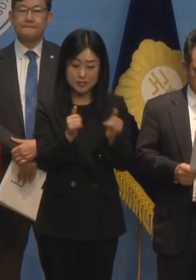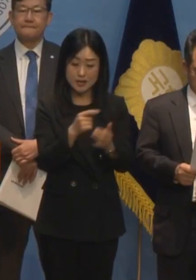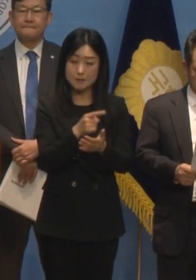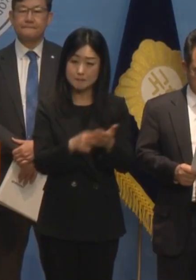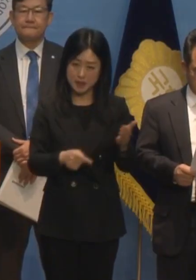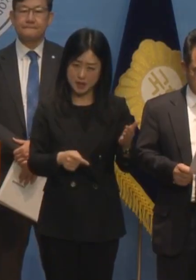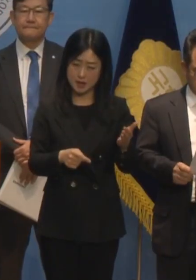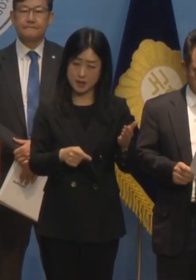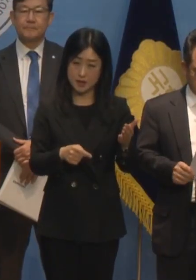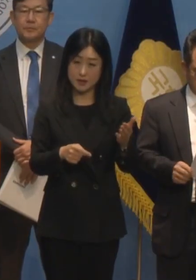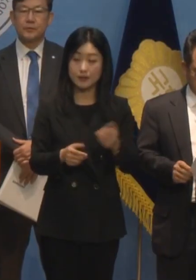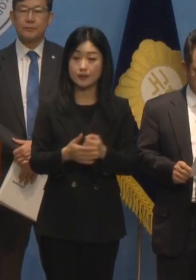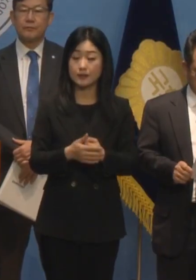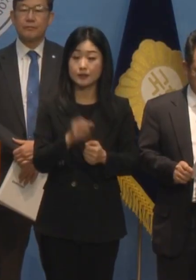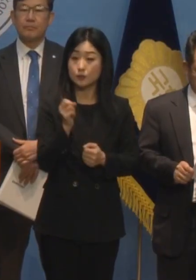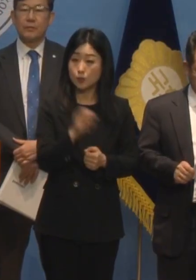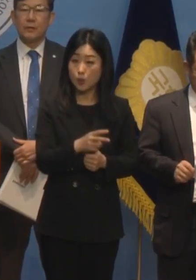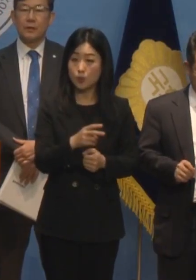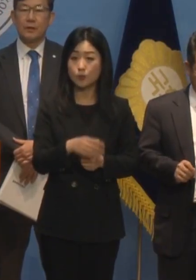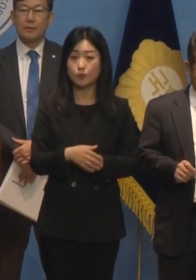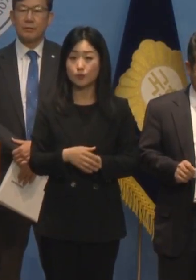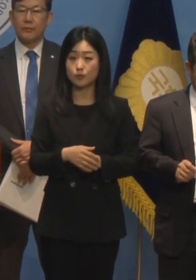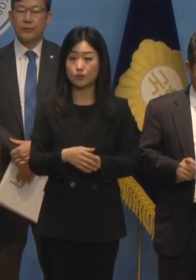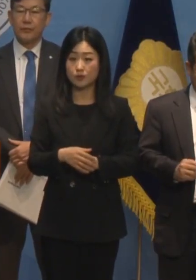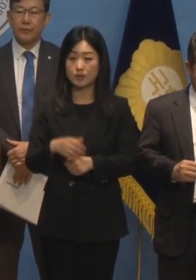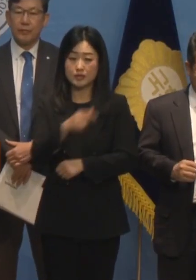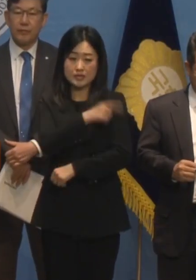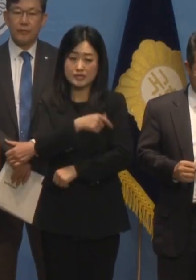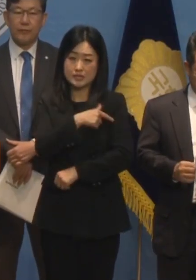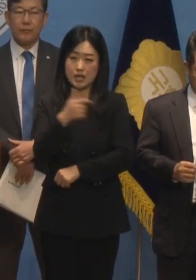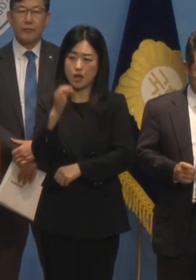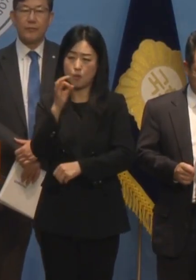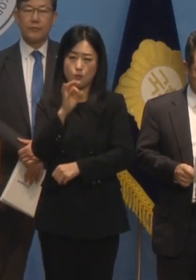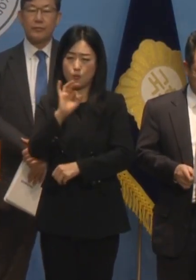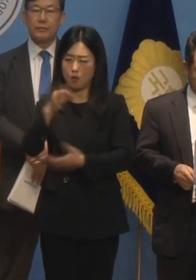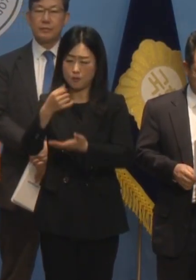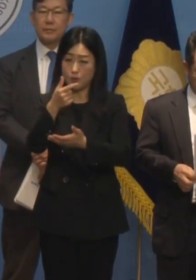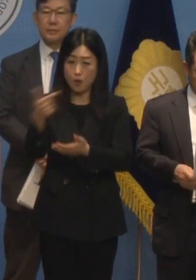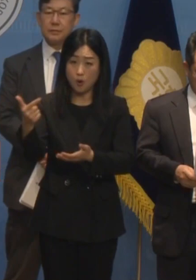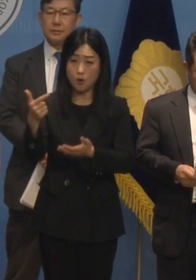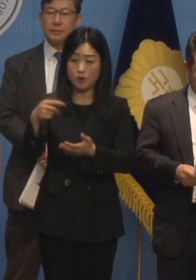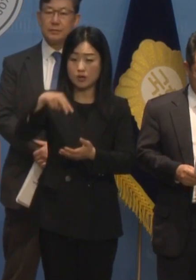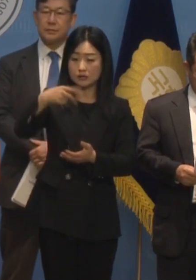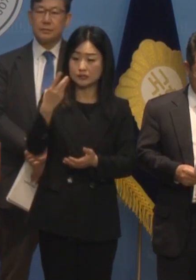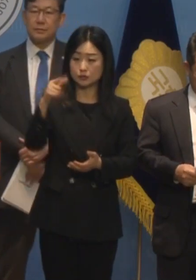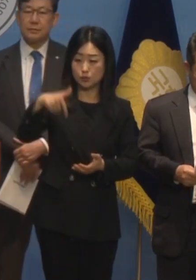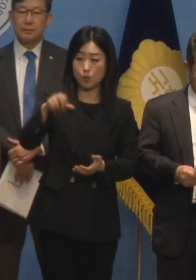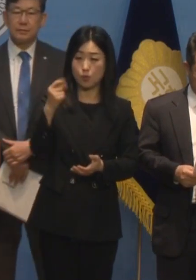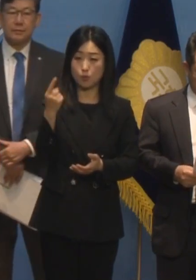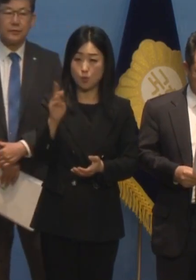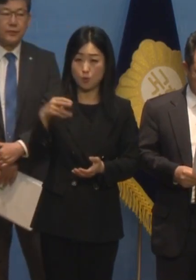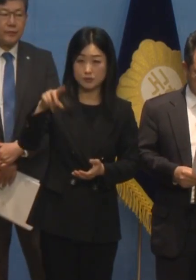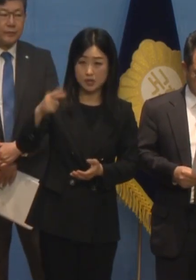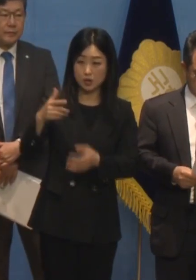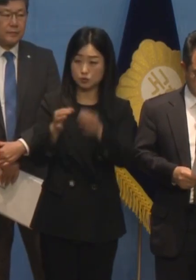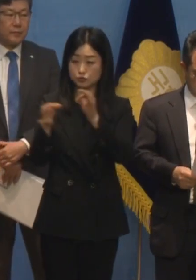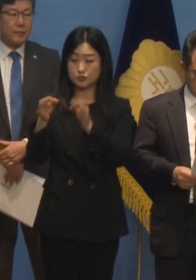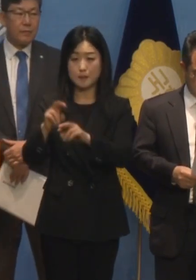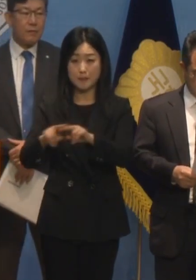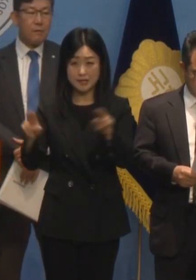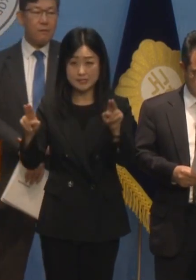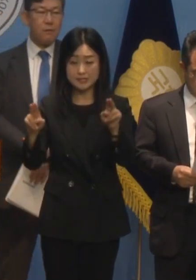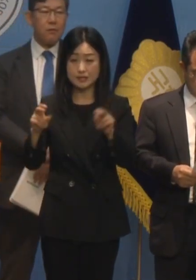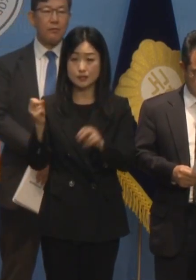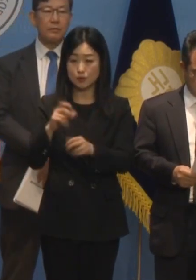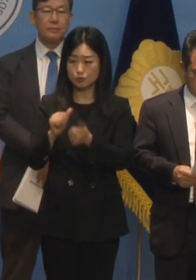등 자본거래뿐 아니라 과도한 임원보수, 스톡옵션, 부당 내부거래, 상장 폐지, 헐값 전환사채